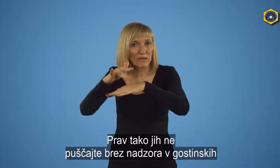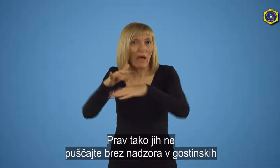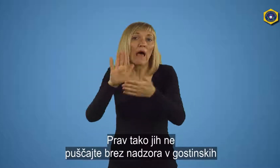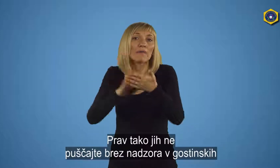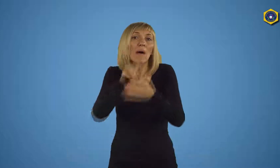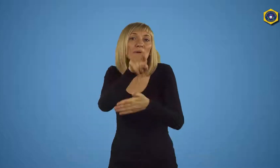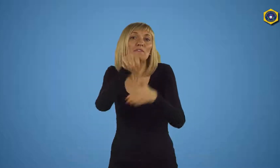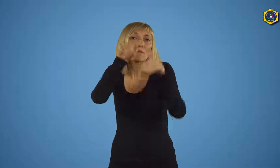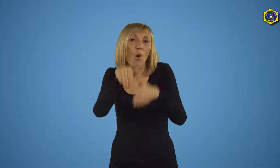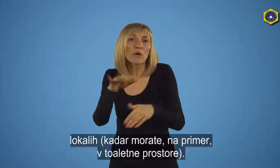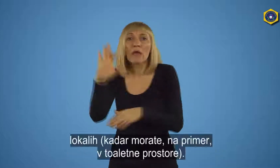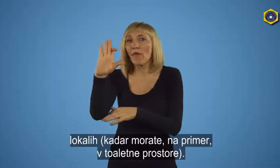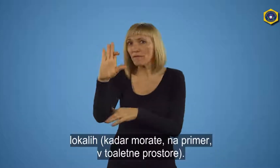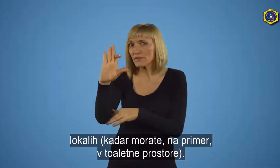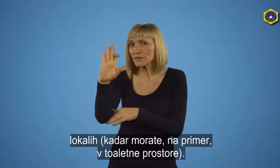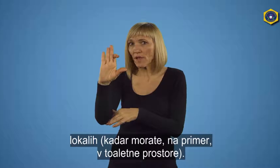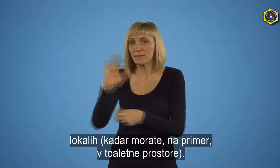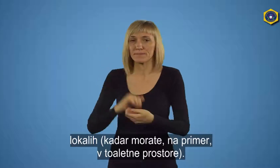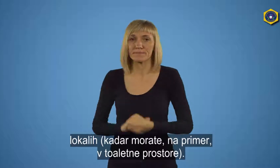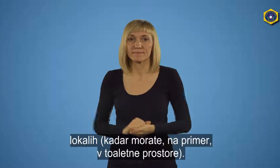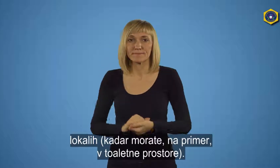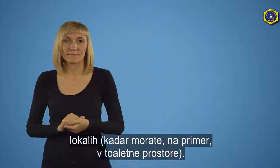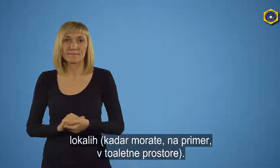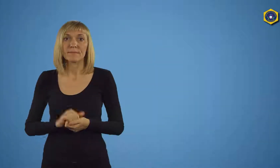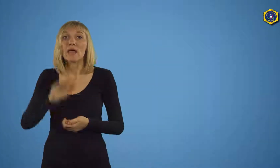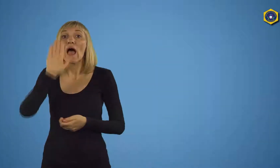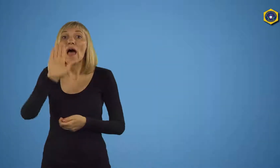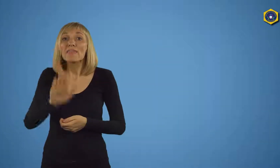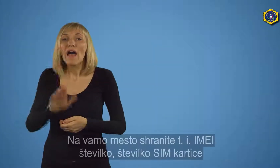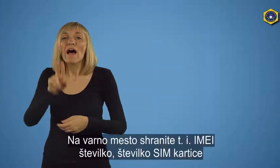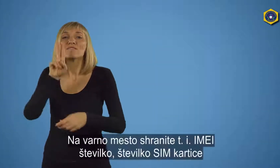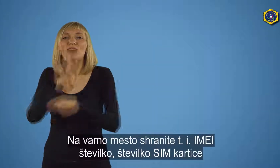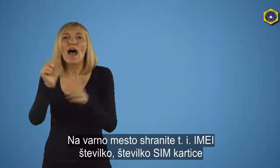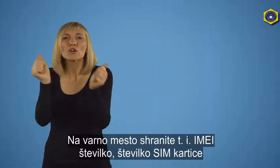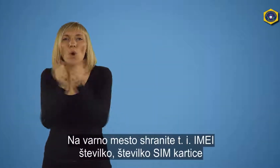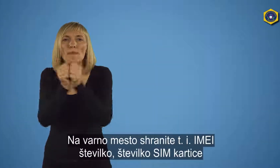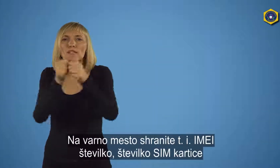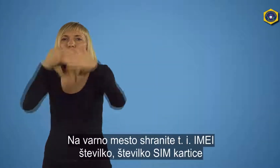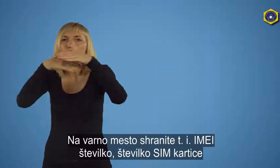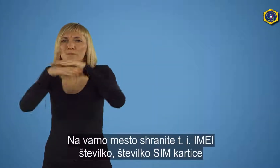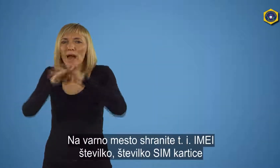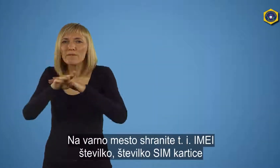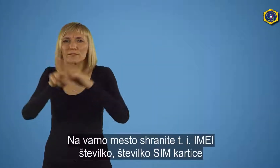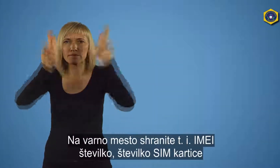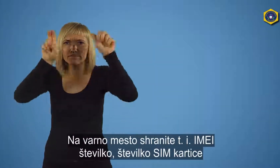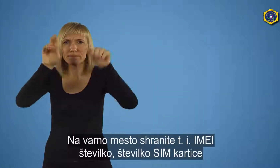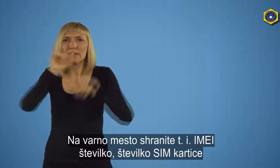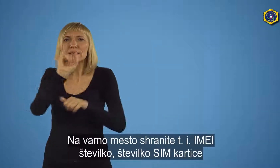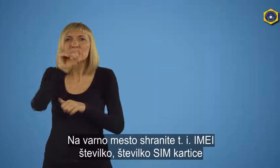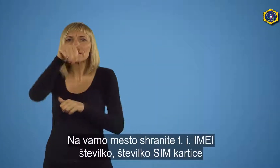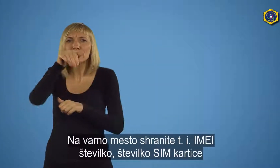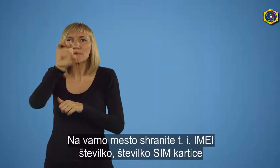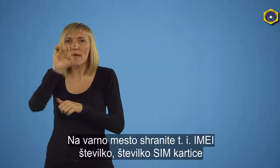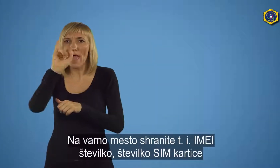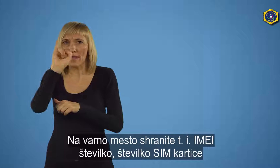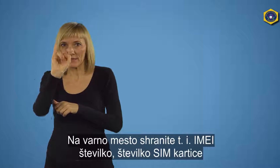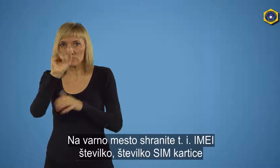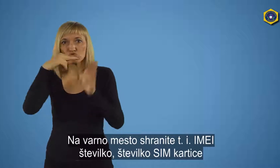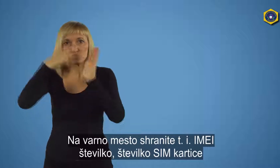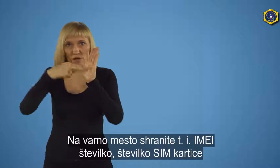lokalih, kadar morate na primer v toaletne prostore. Na varno mesto shranite tako imenovano e-mail